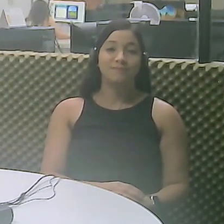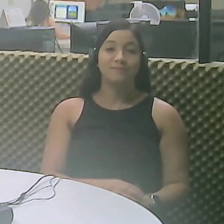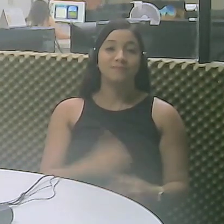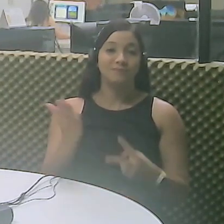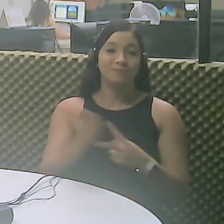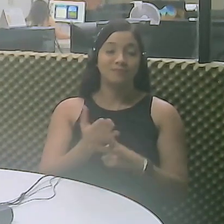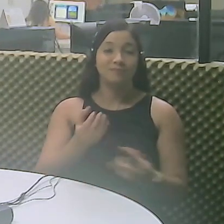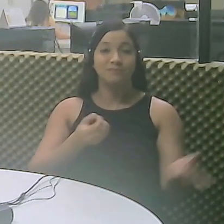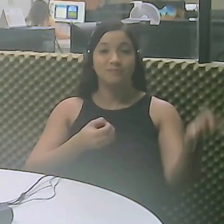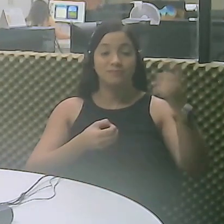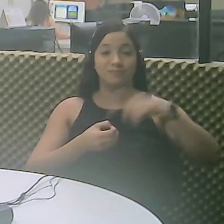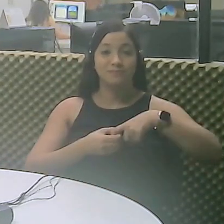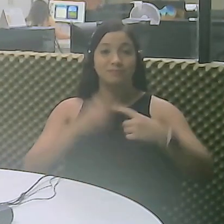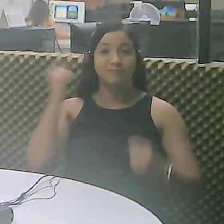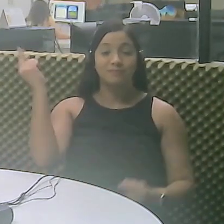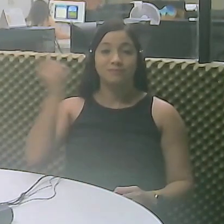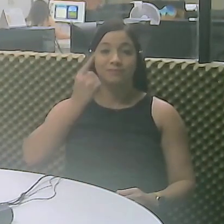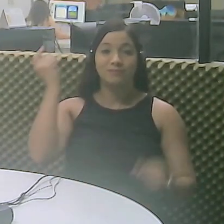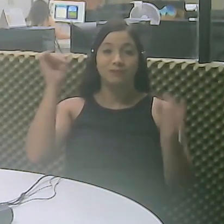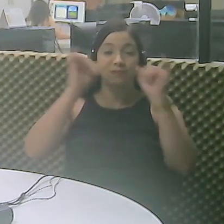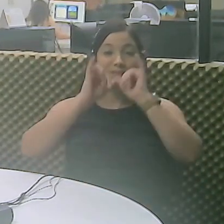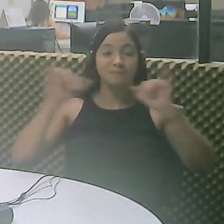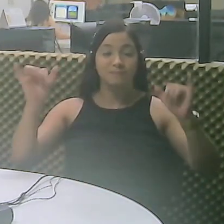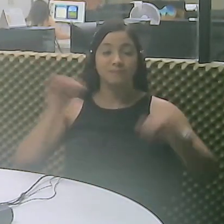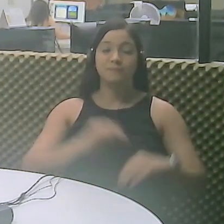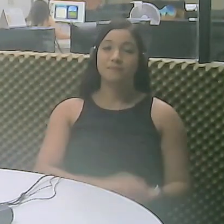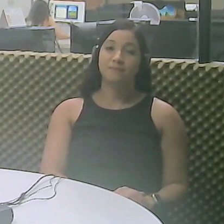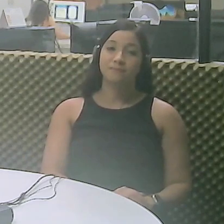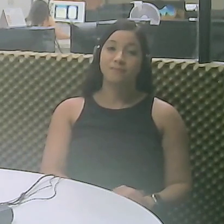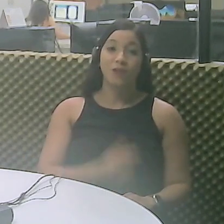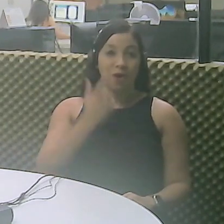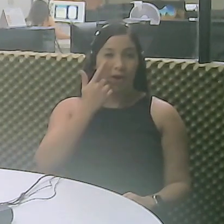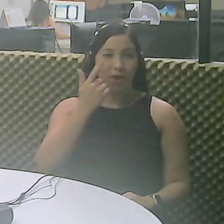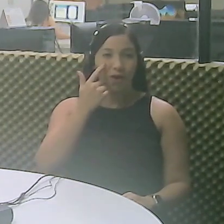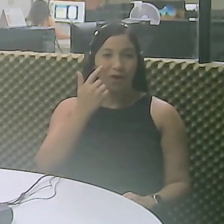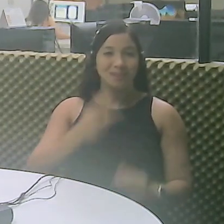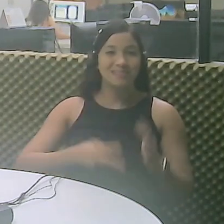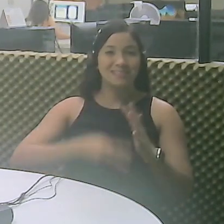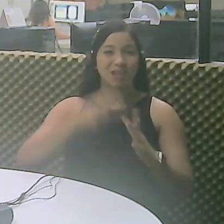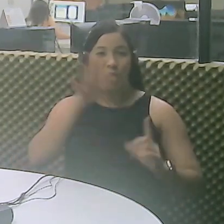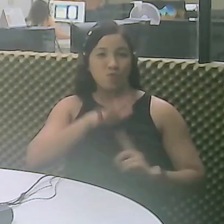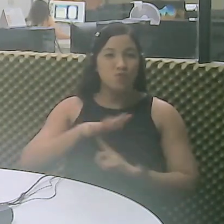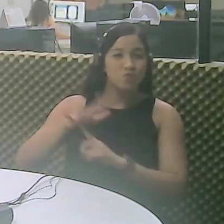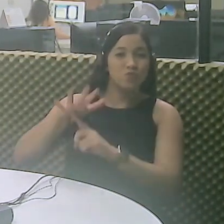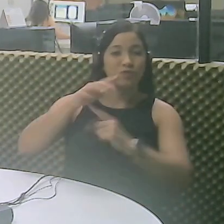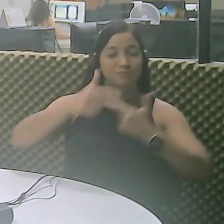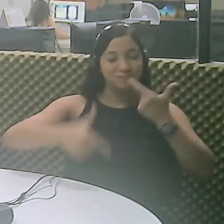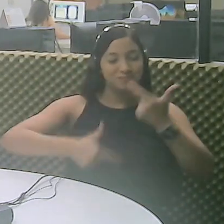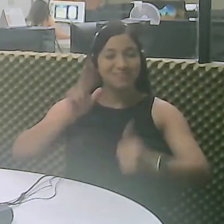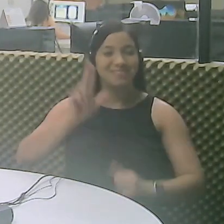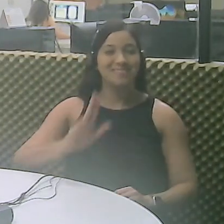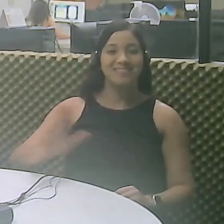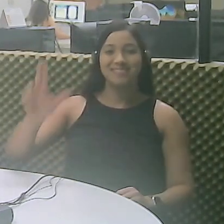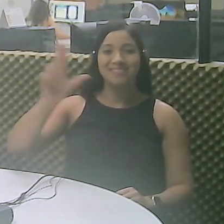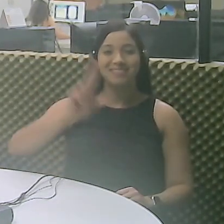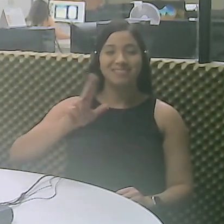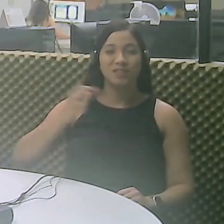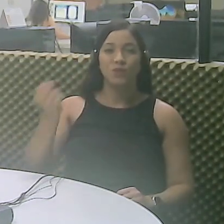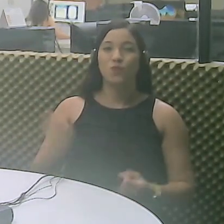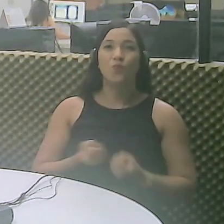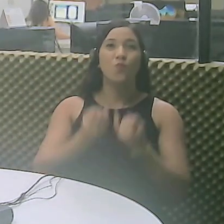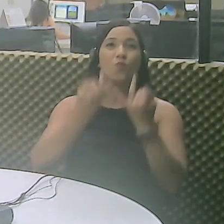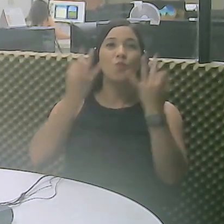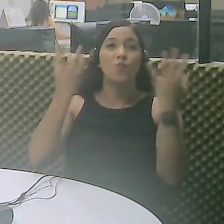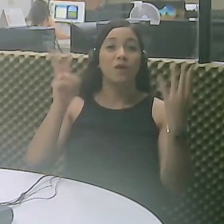breve intervalo e na volta tem giro de notícias. Pessoal, vem aí o segundo mega feirão de empregos de Uberlândia. Tem milhares